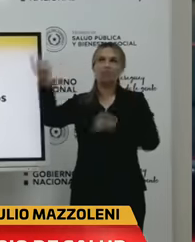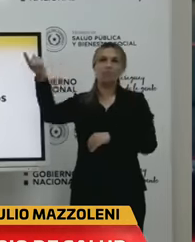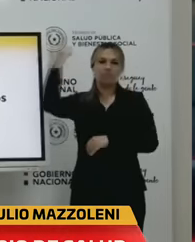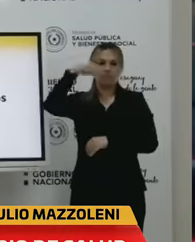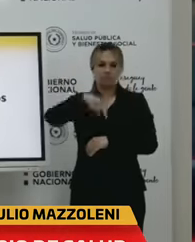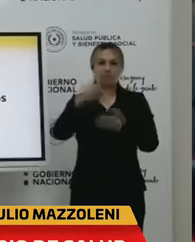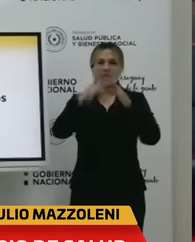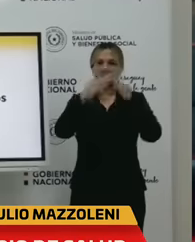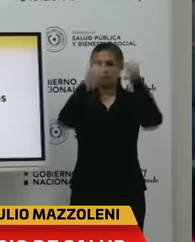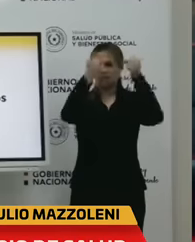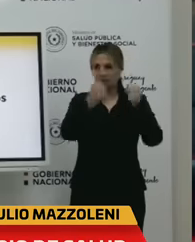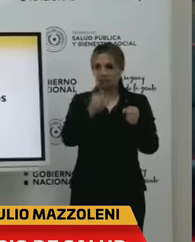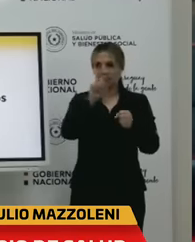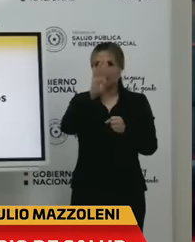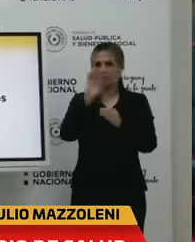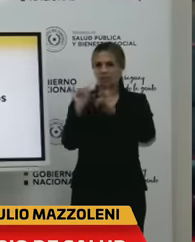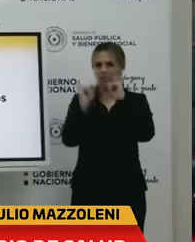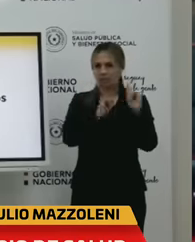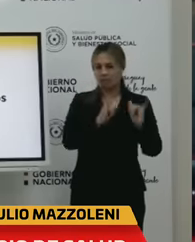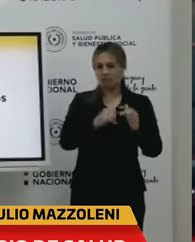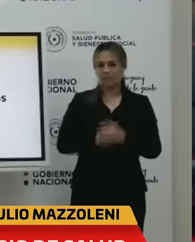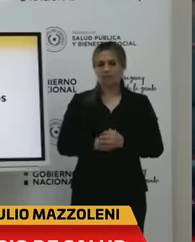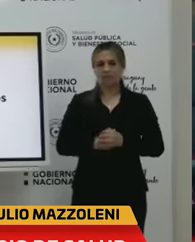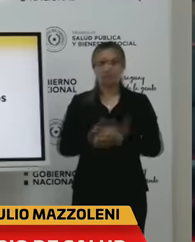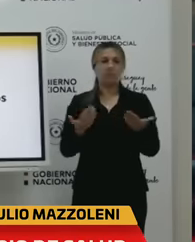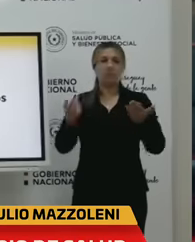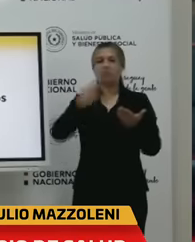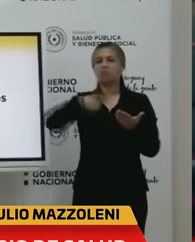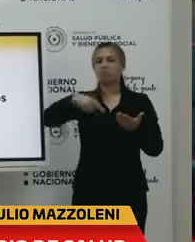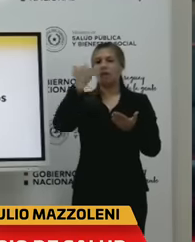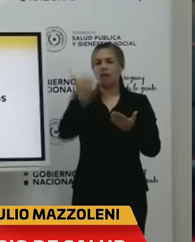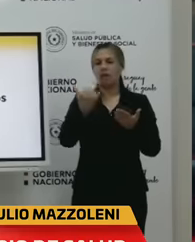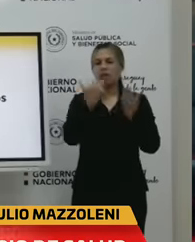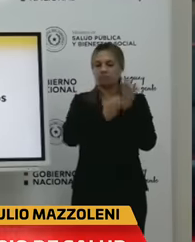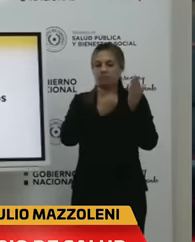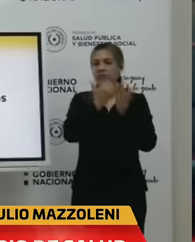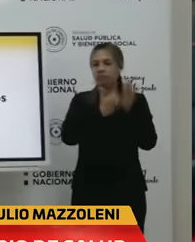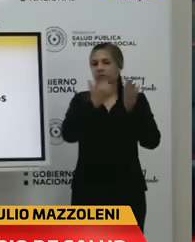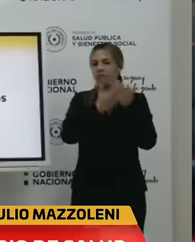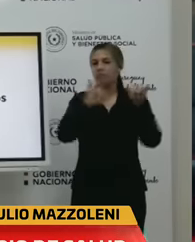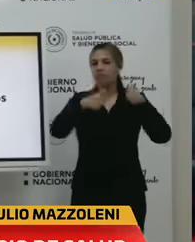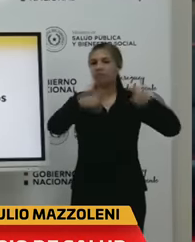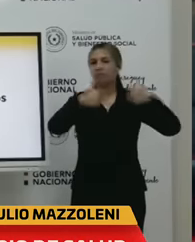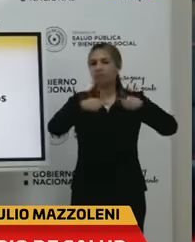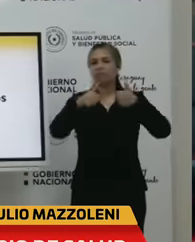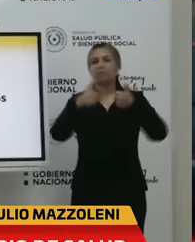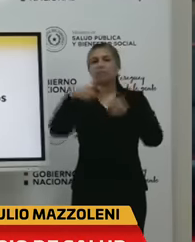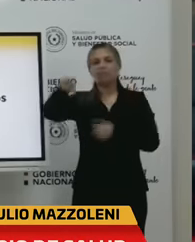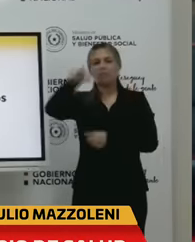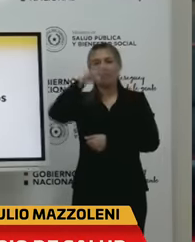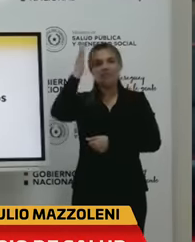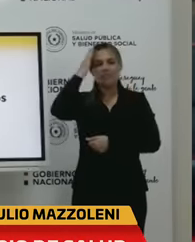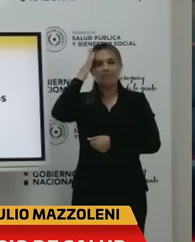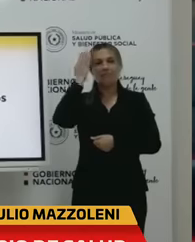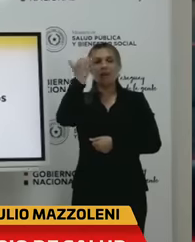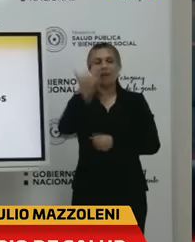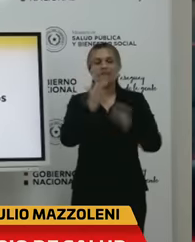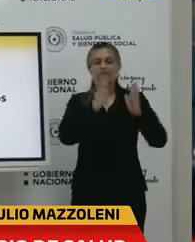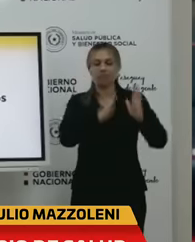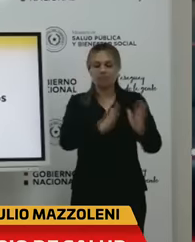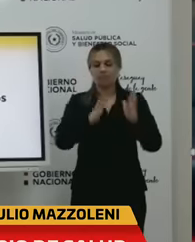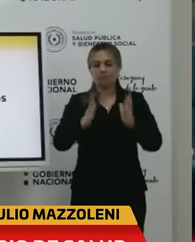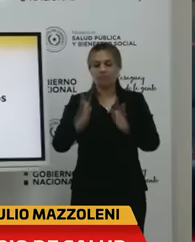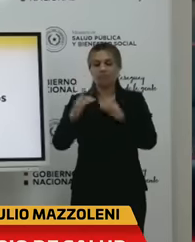Bueno, estamos estudiando todos los escenarios posibles. Aquí lo que hay que entender es que hay distintas etapas en esta pandemia y